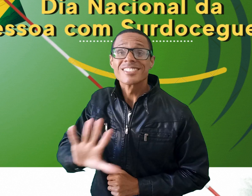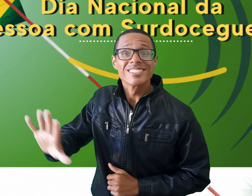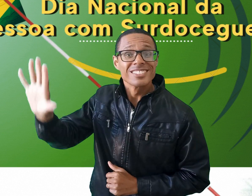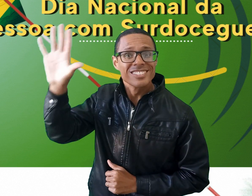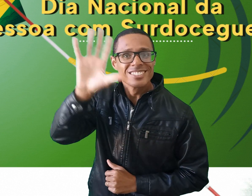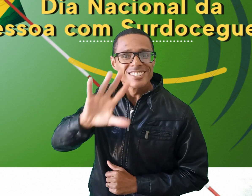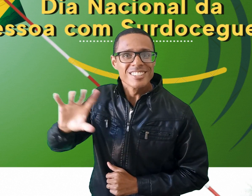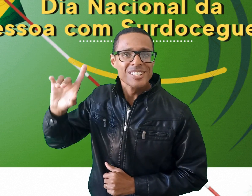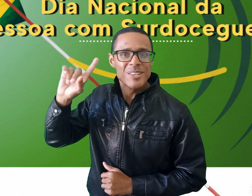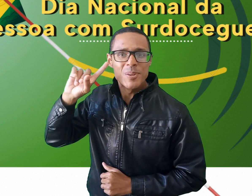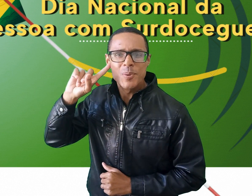única.